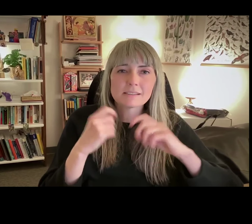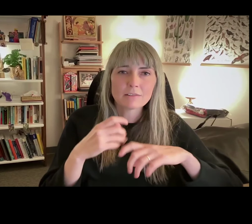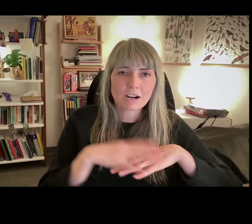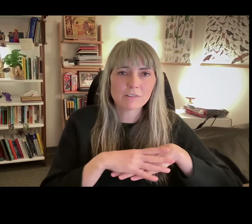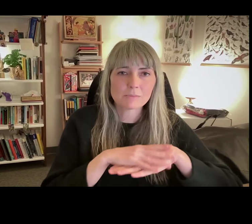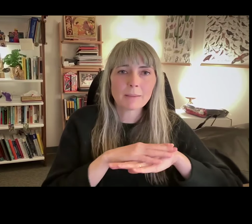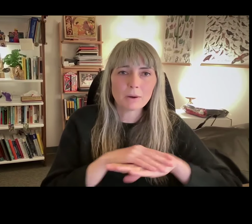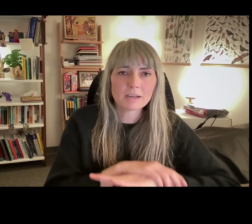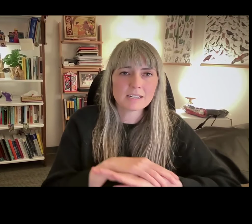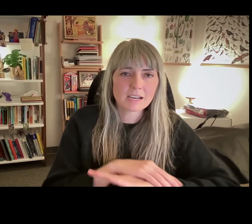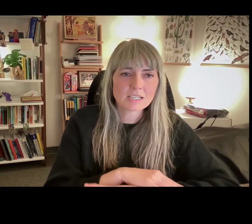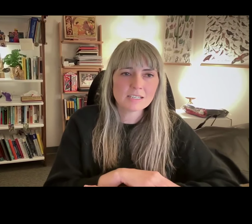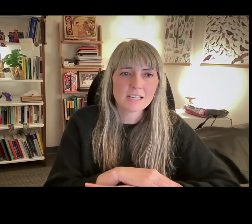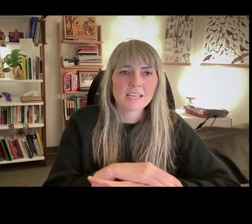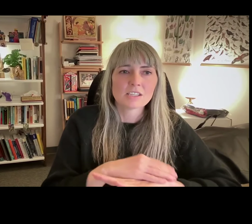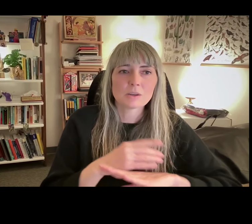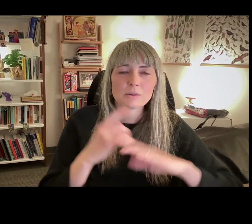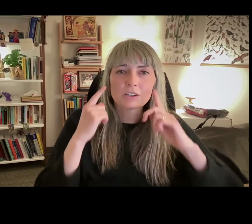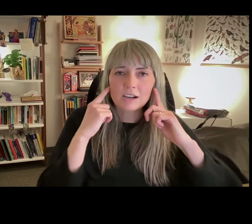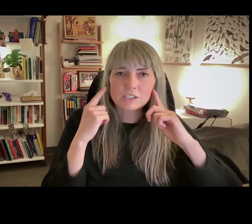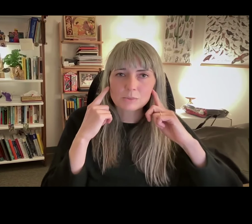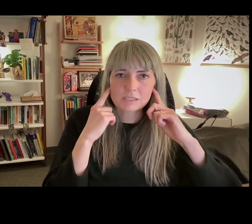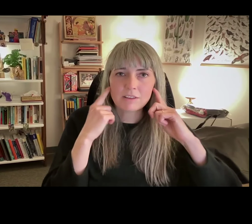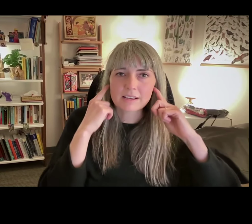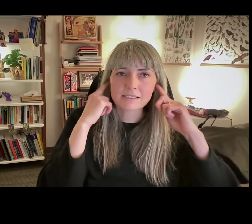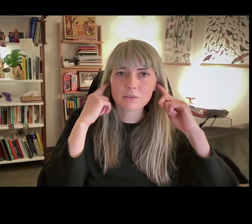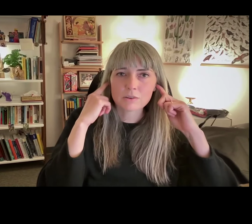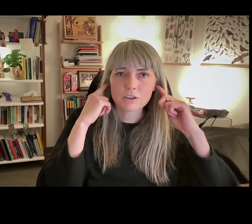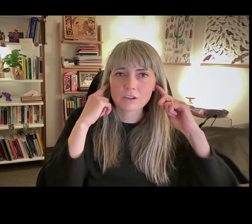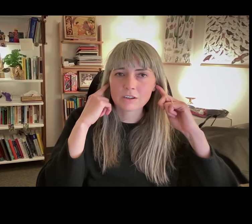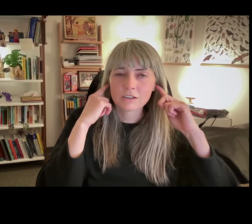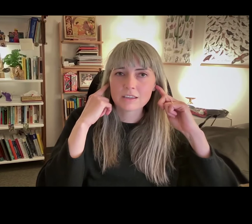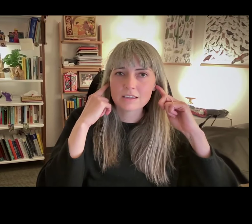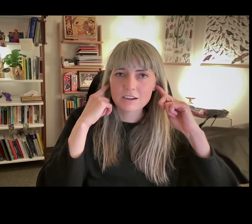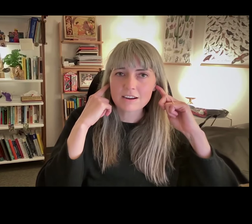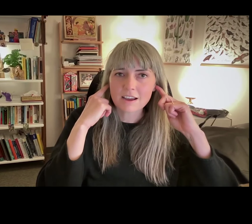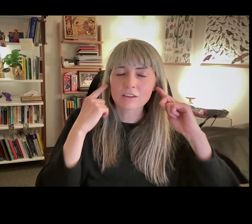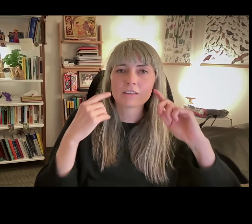que esto cambia, puede suceder si se ponen esos tapones de oído. El problema es que el sonido